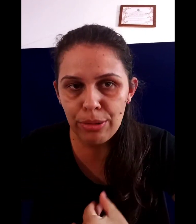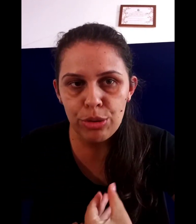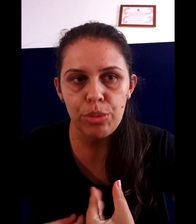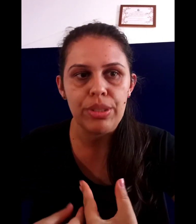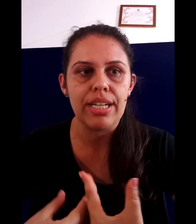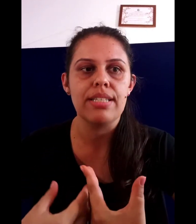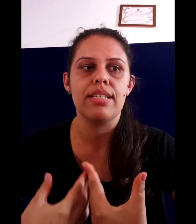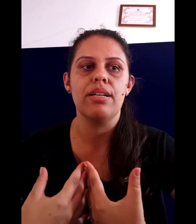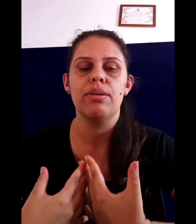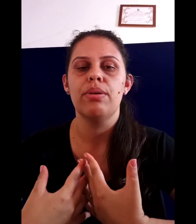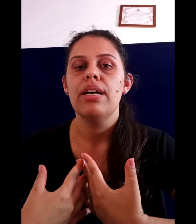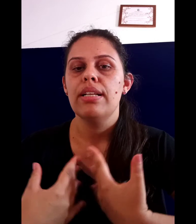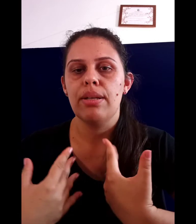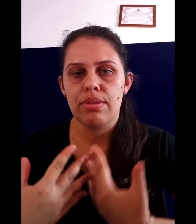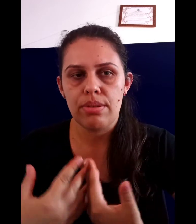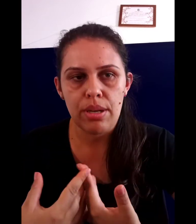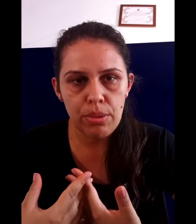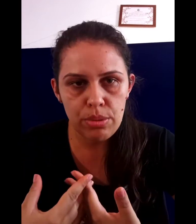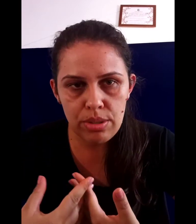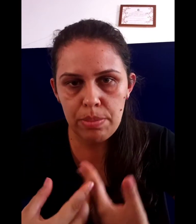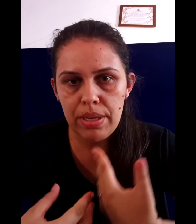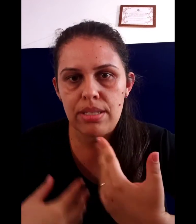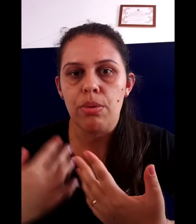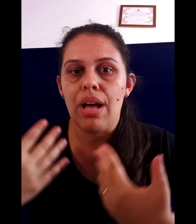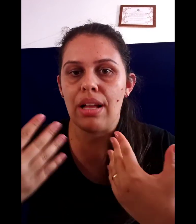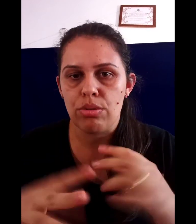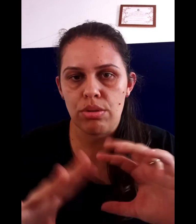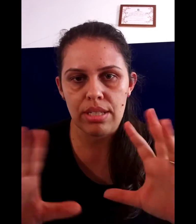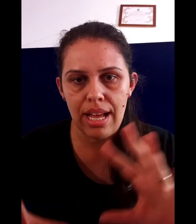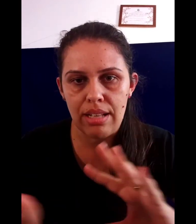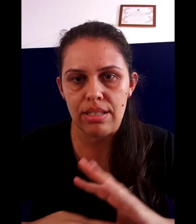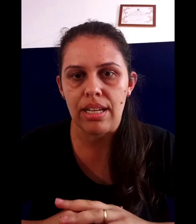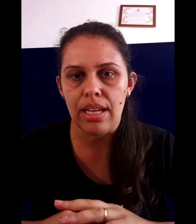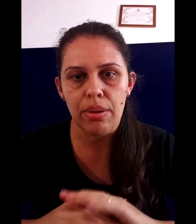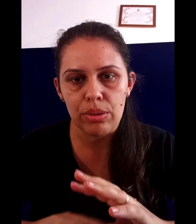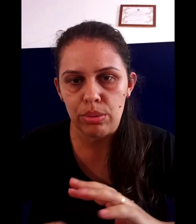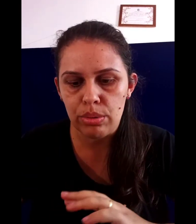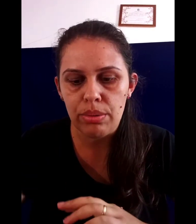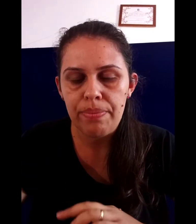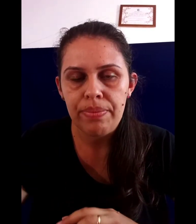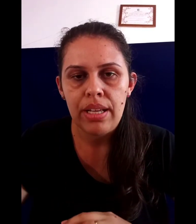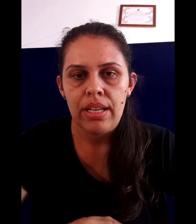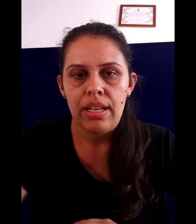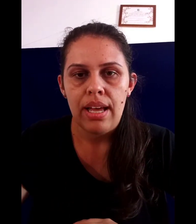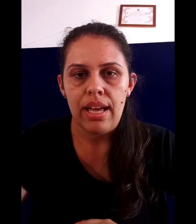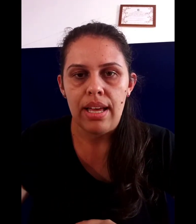de comunicação, tem os seus recursos de expressão associados à língua, tudo.